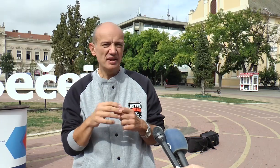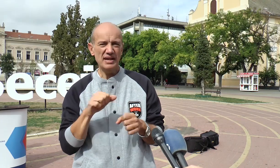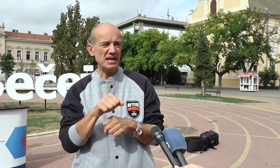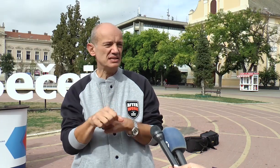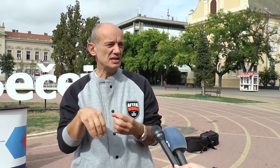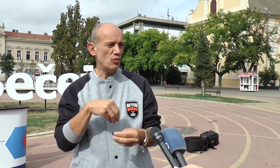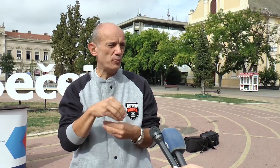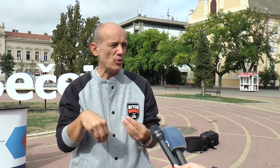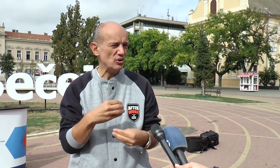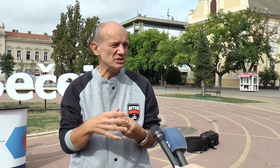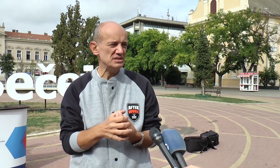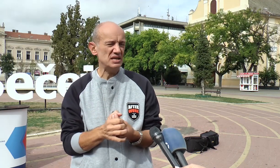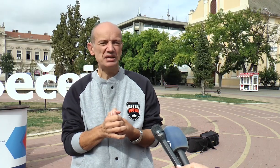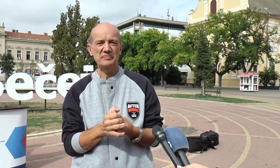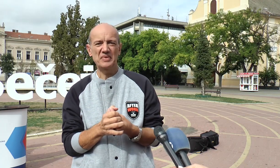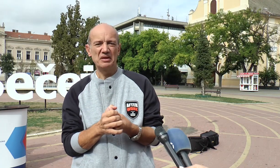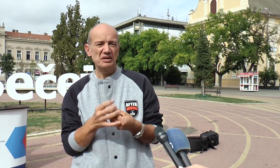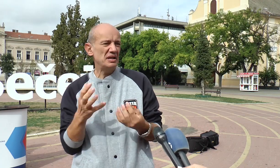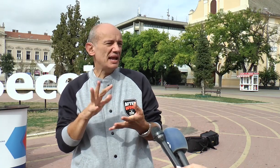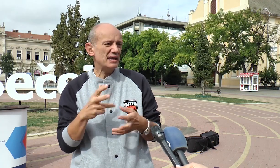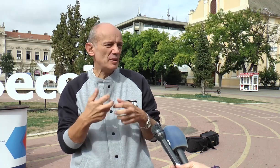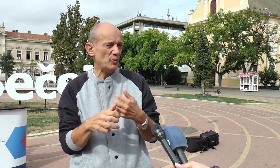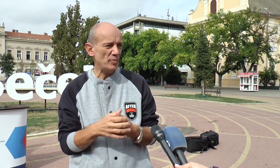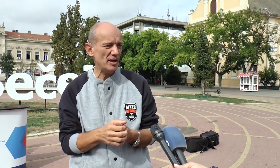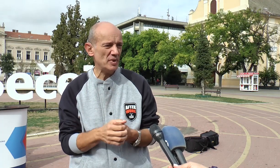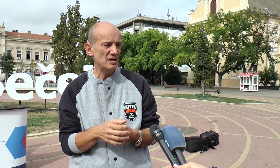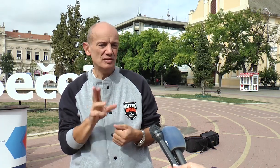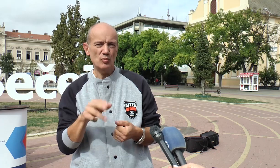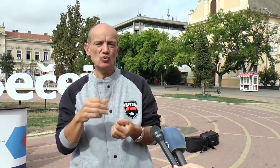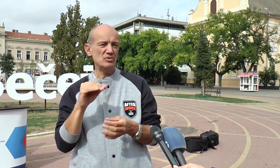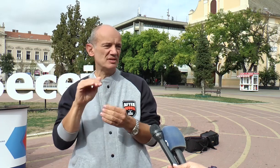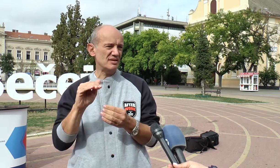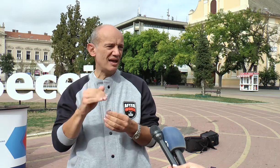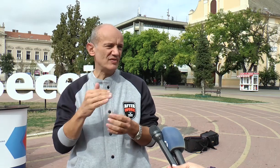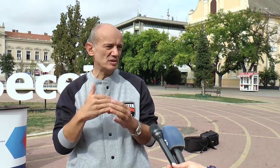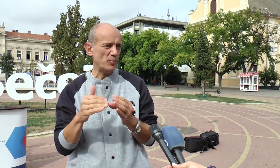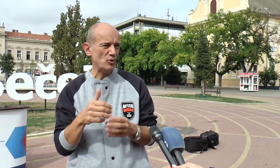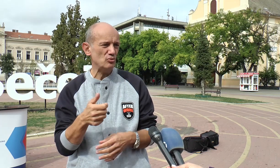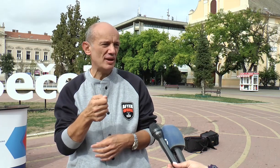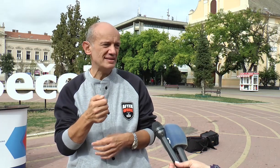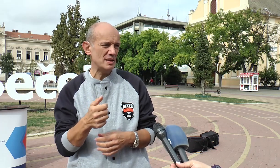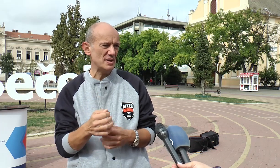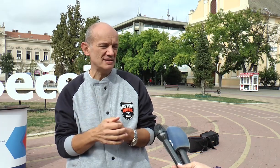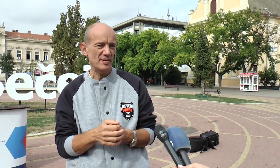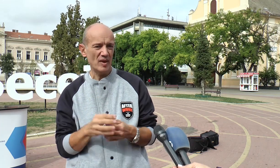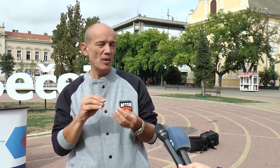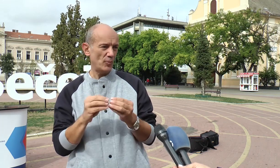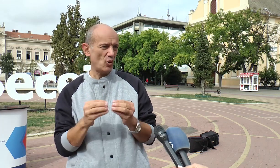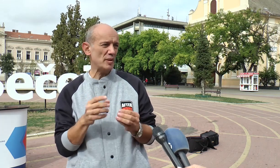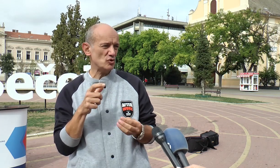fel. Akkor ezen a számon SMS üzenetben tudják azt jelenteni. A probléma az, hogy a siketek és nagyothallók